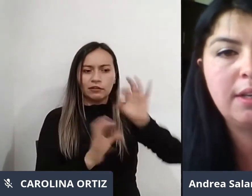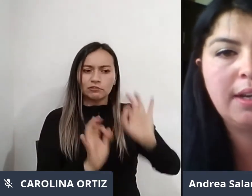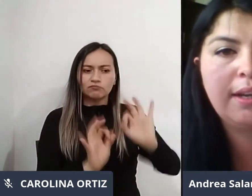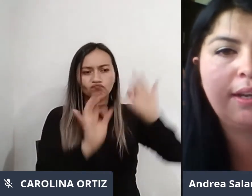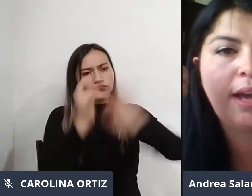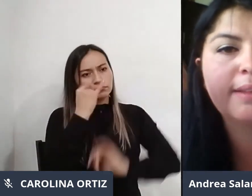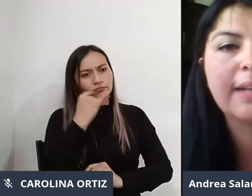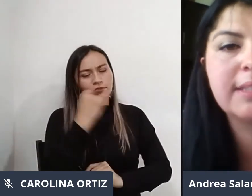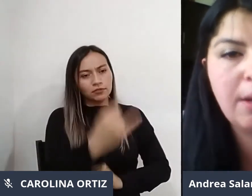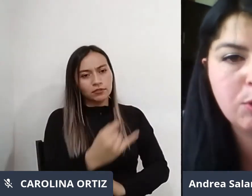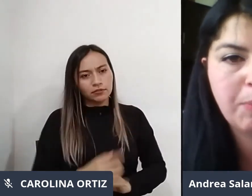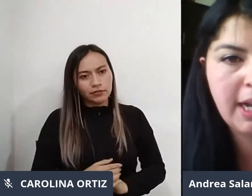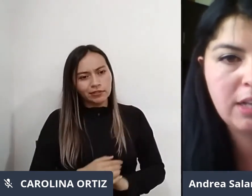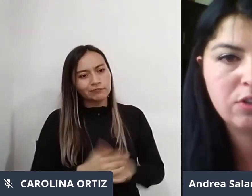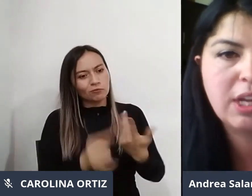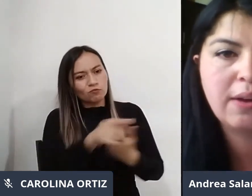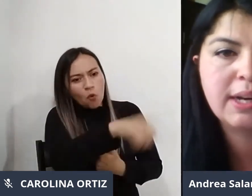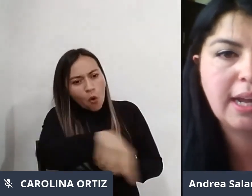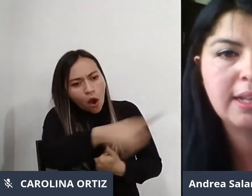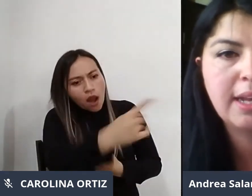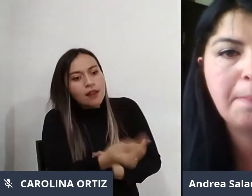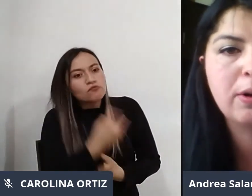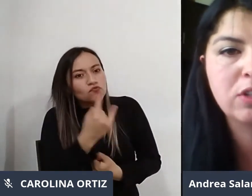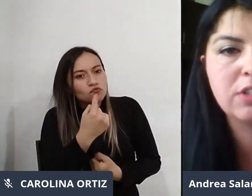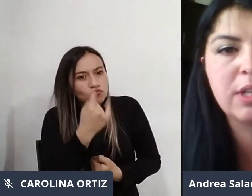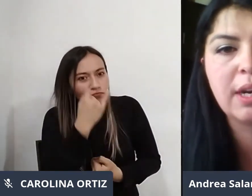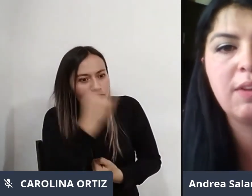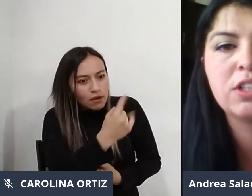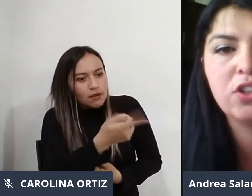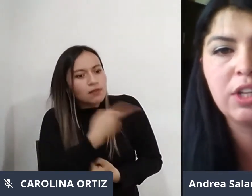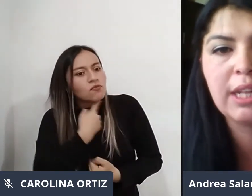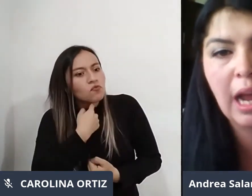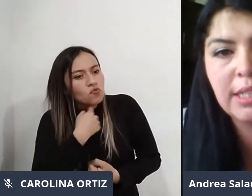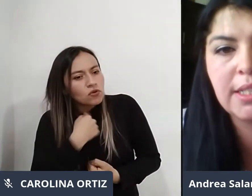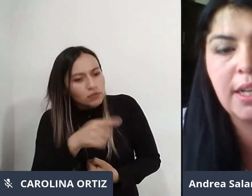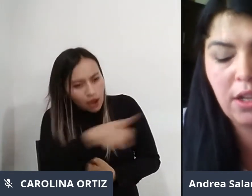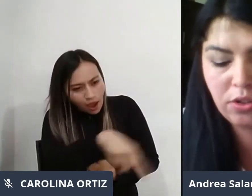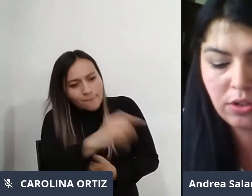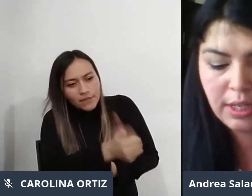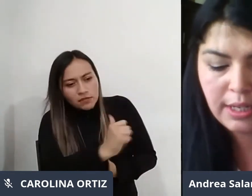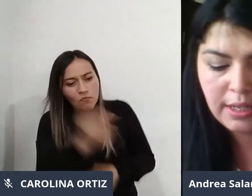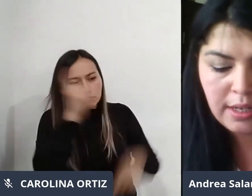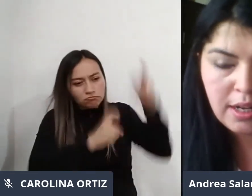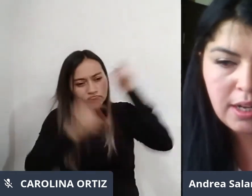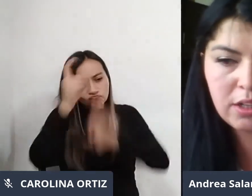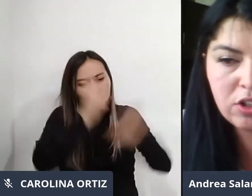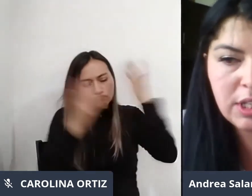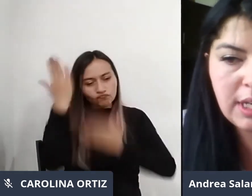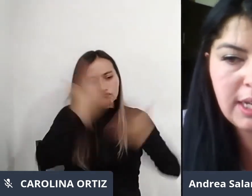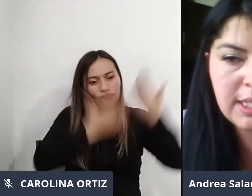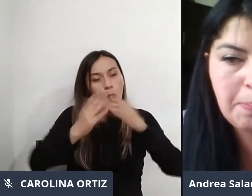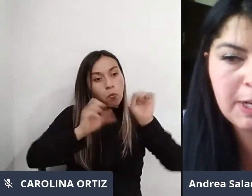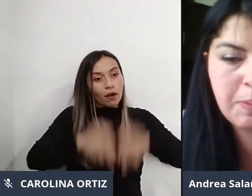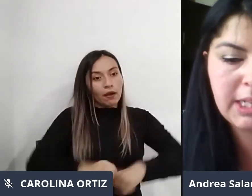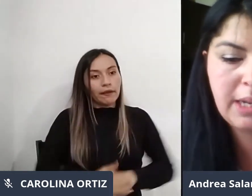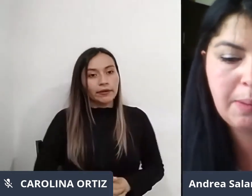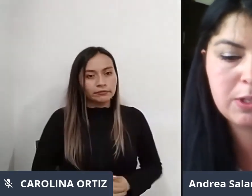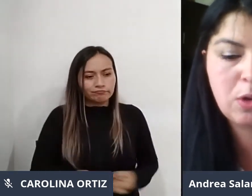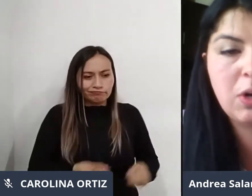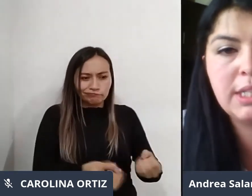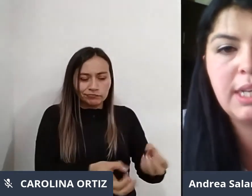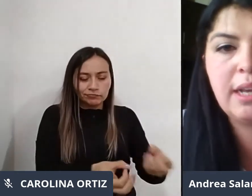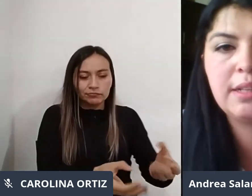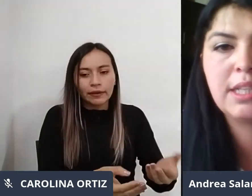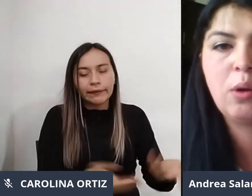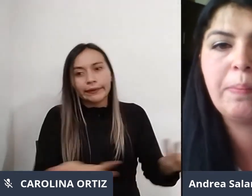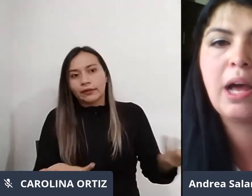interesantes, atractivos para ellos, que de verdad generen procesos de reflexión y análisis en ellos. Entonces, en esa perspectiva, pues